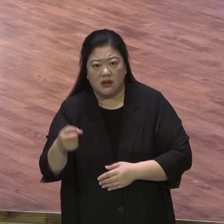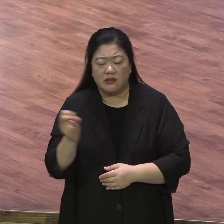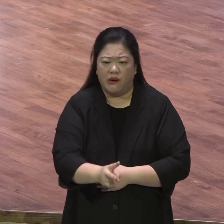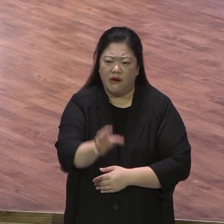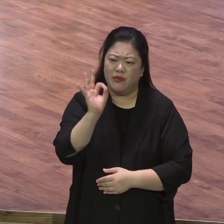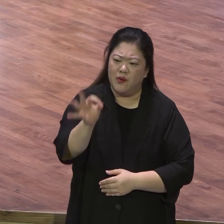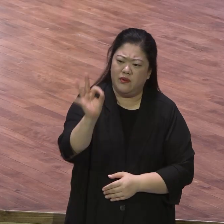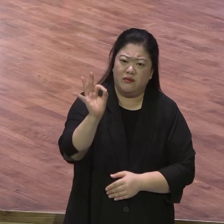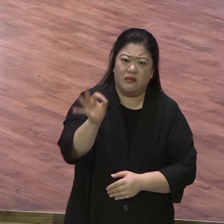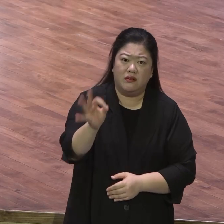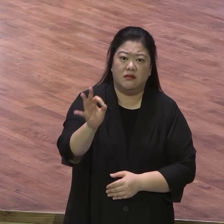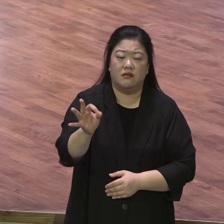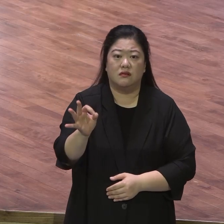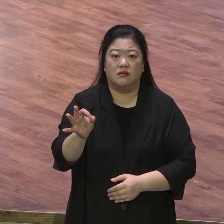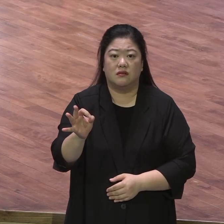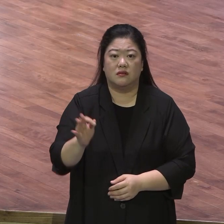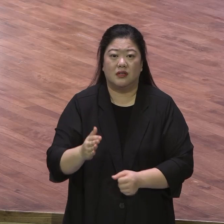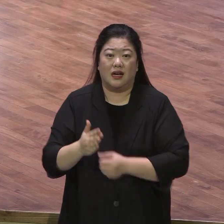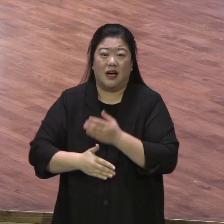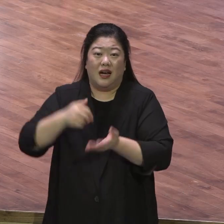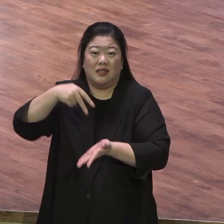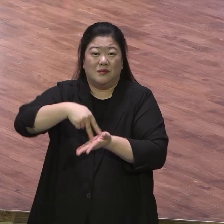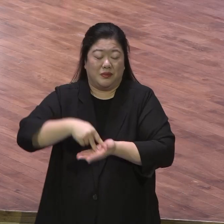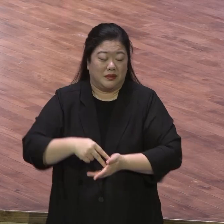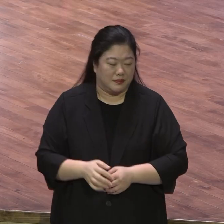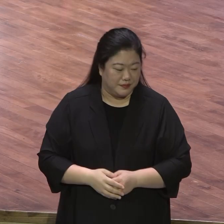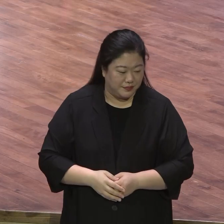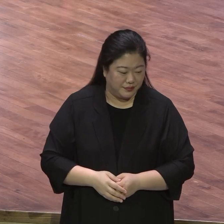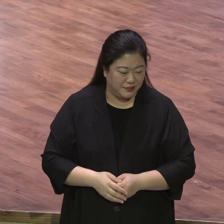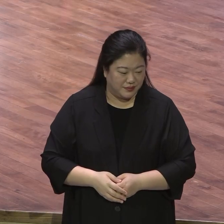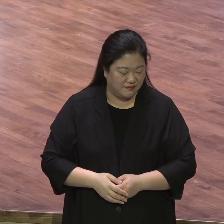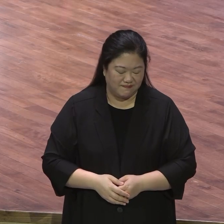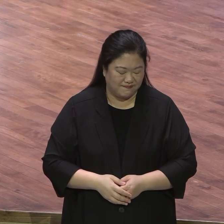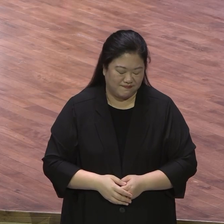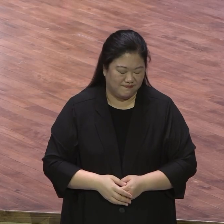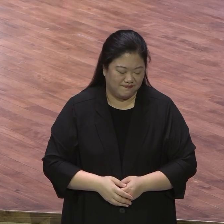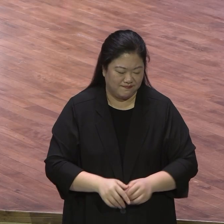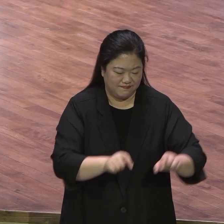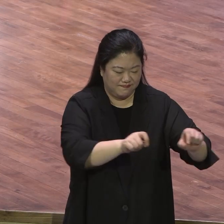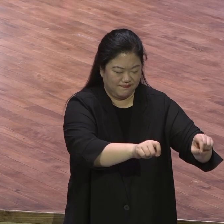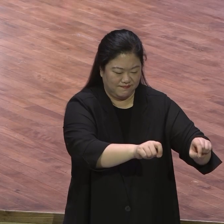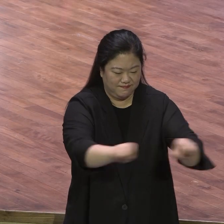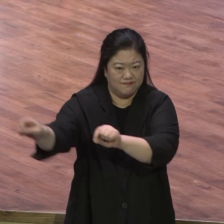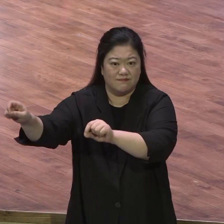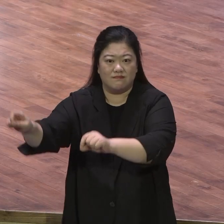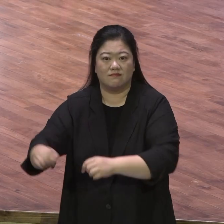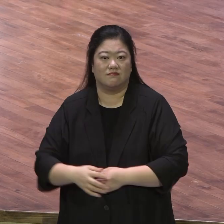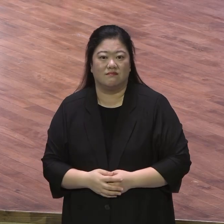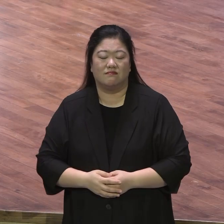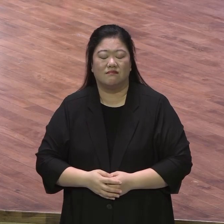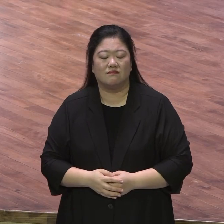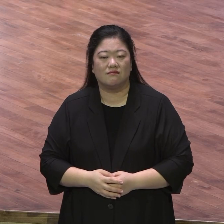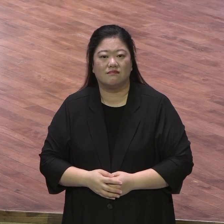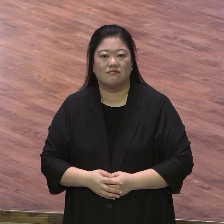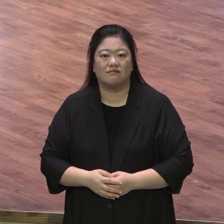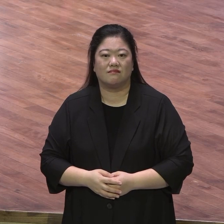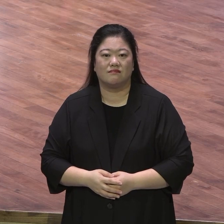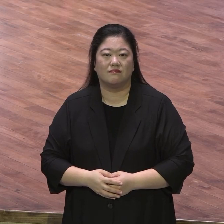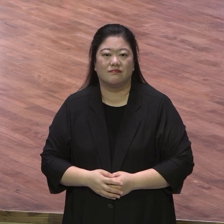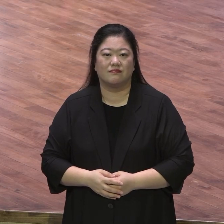똥담 놓치는 거예요. 오늘 부문 말씀은 이런 40년 광야 생활의